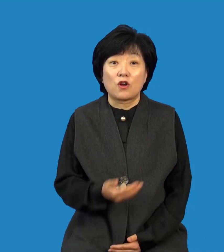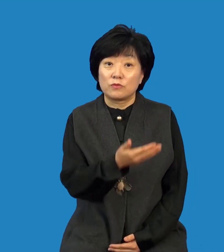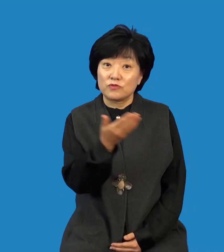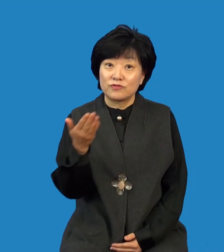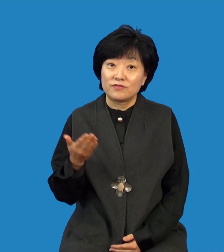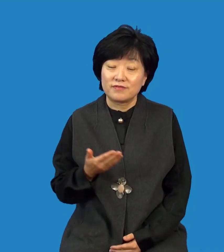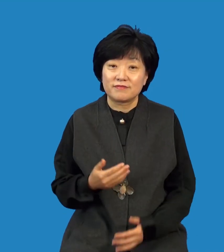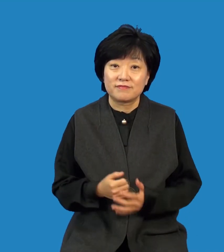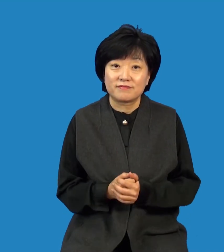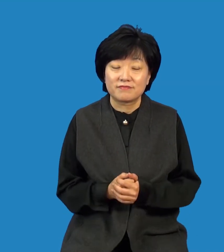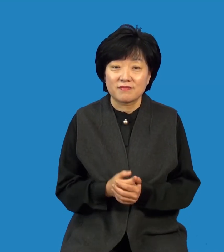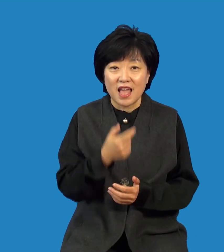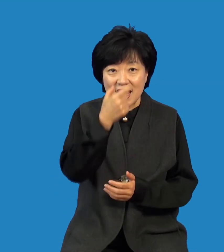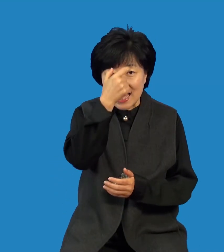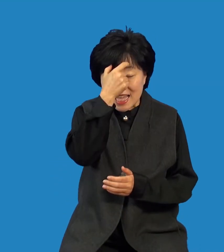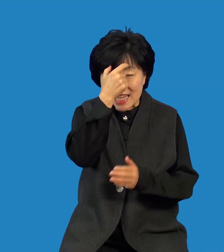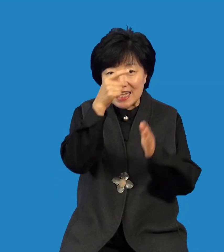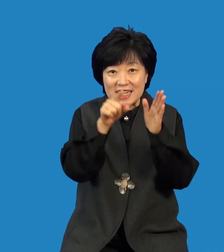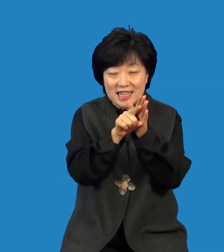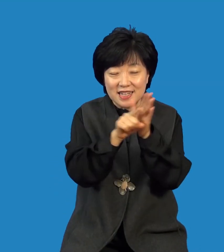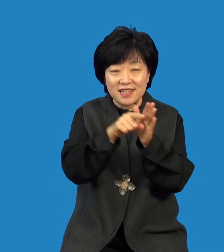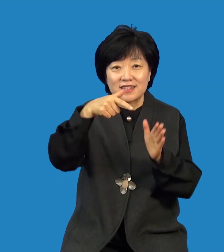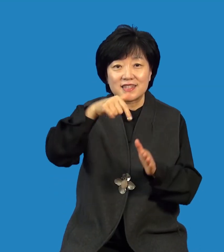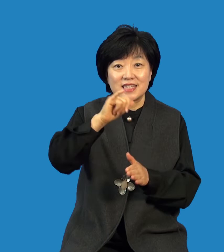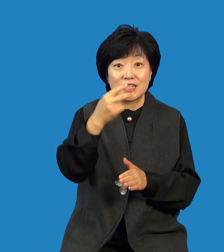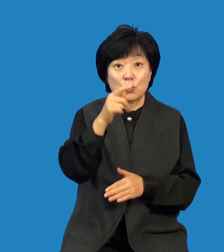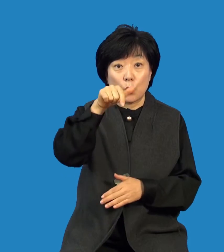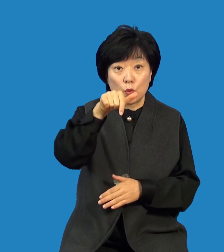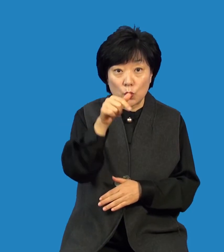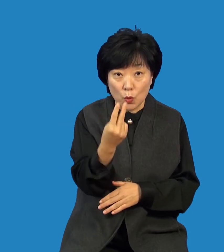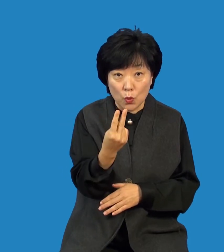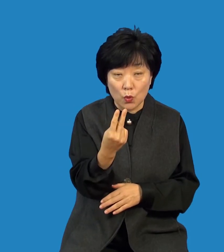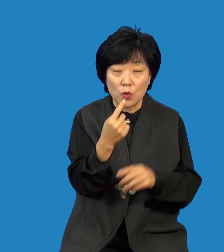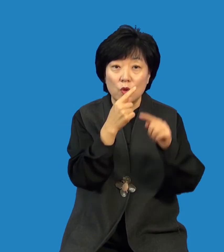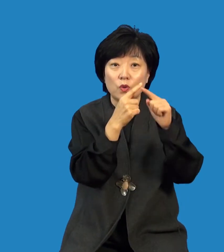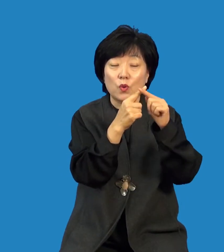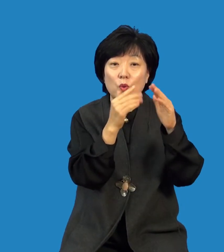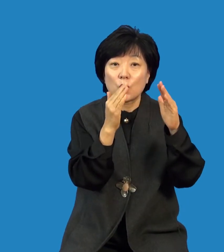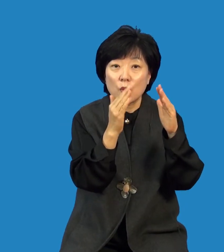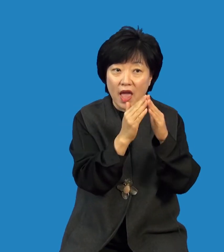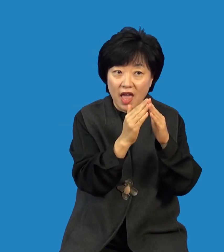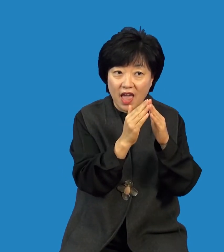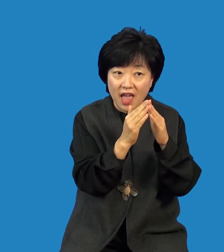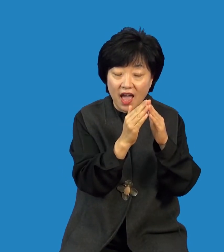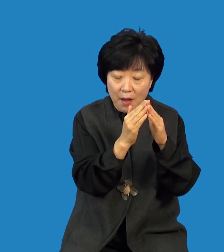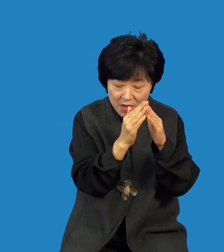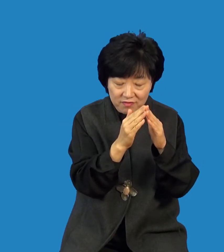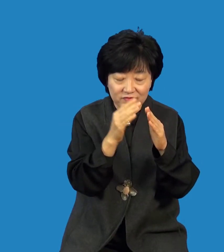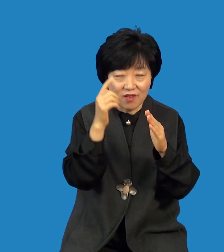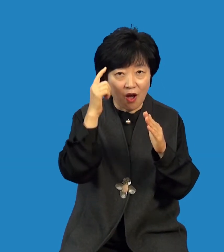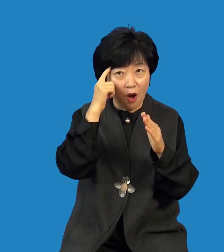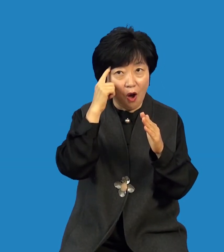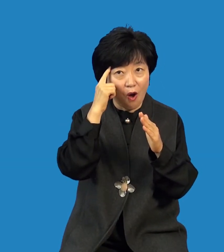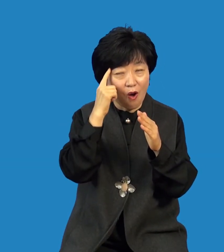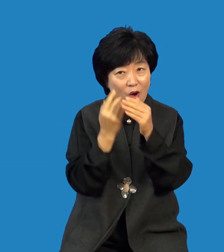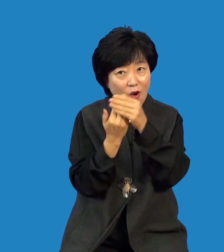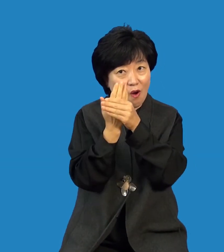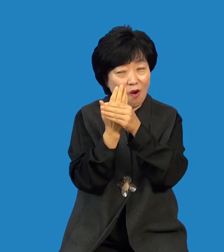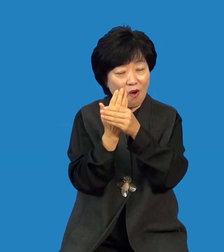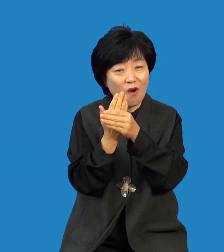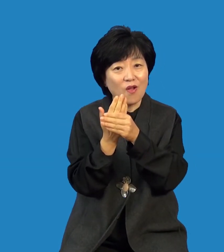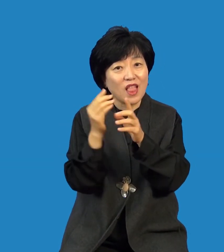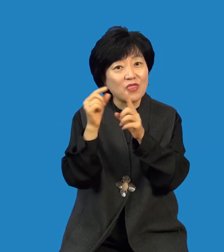여러분은 기독교 또는 교회라고 할 때 어떤 단어가 제일 먼저 떠오르십니까? 그래서 뭐 사람마다